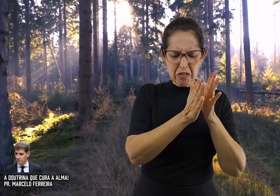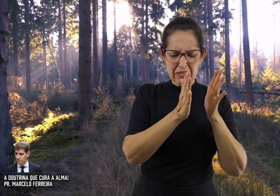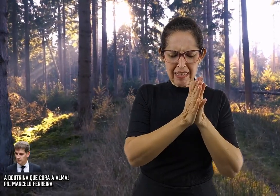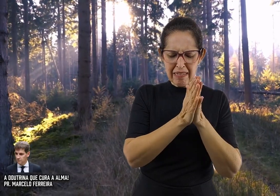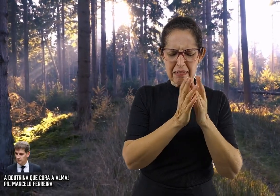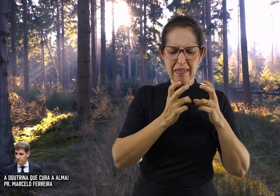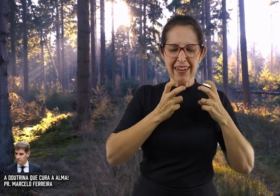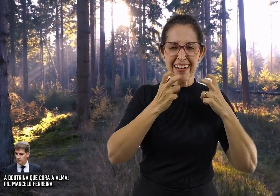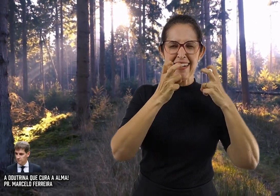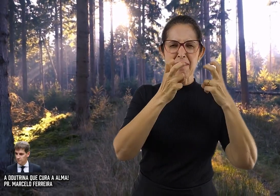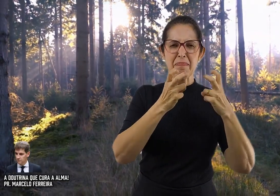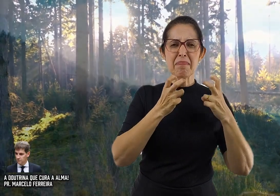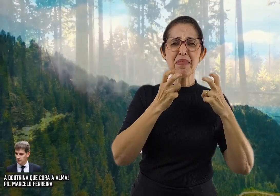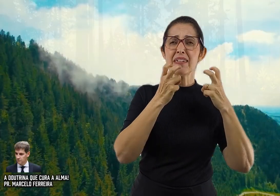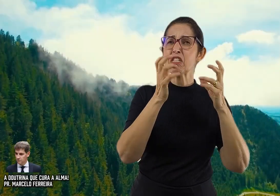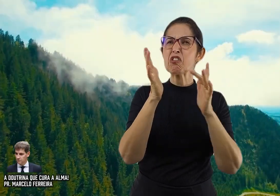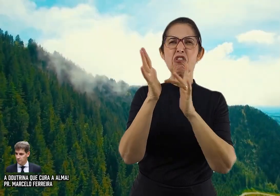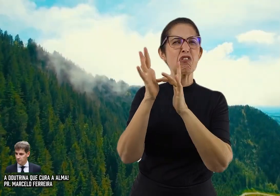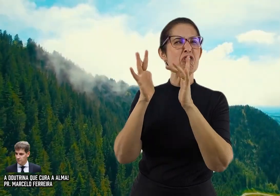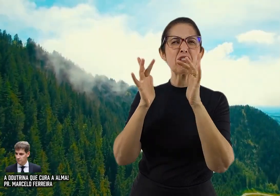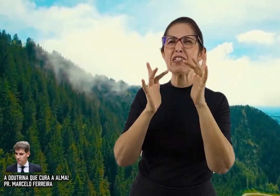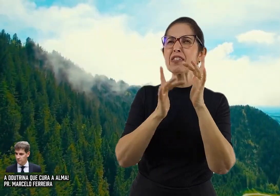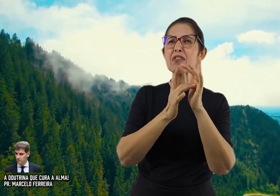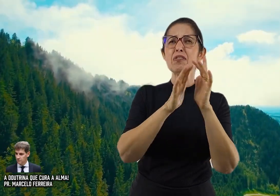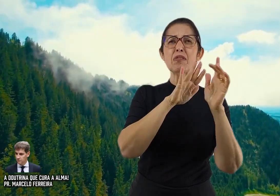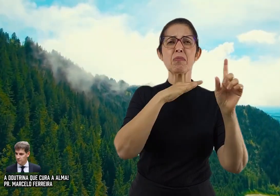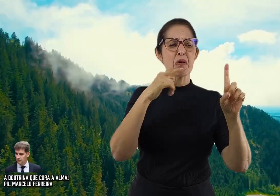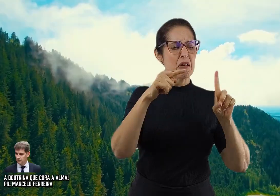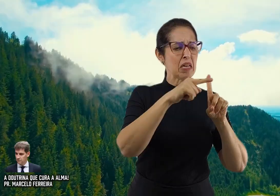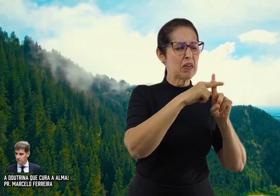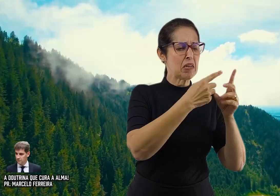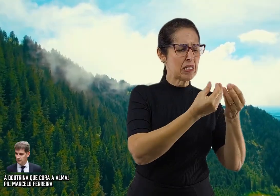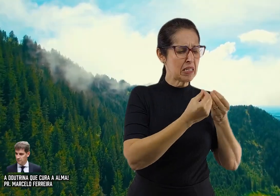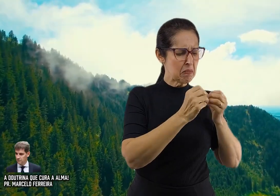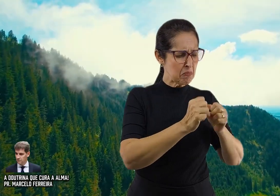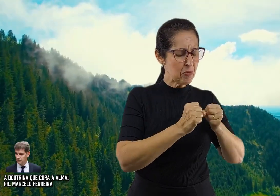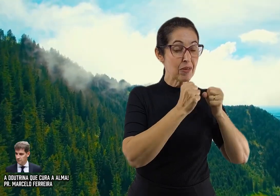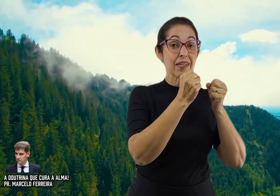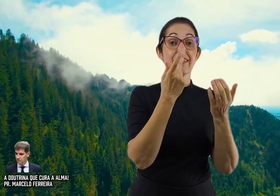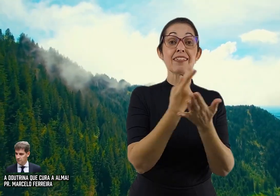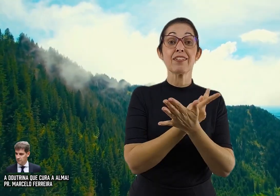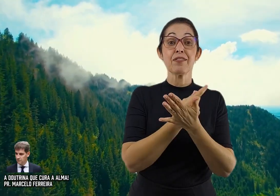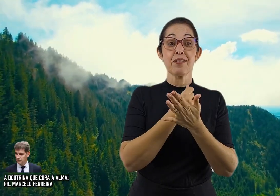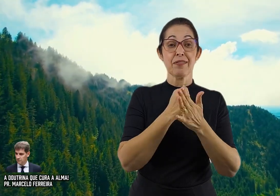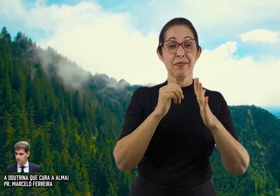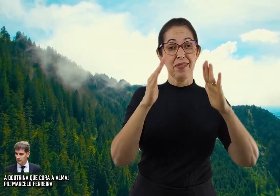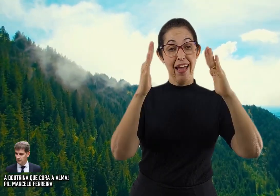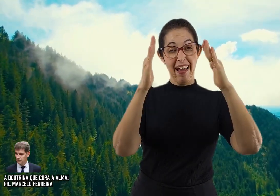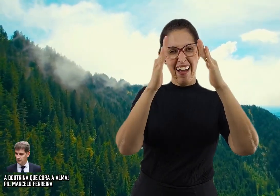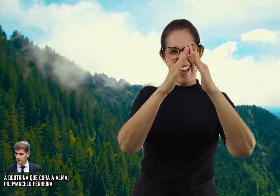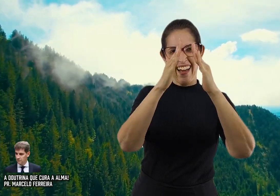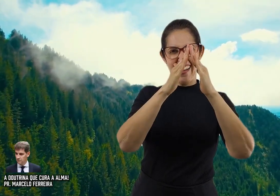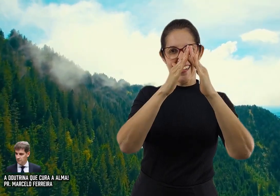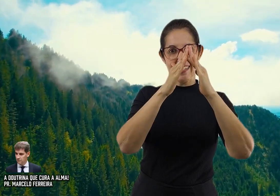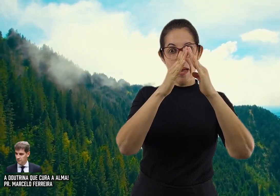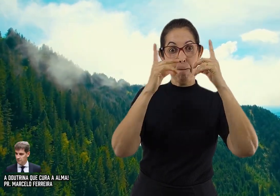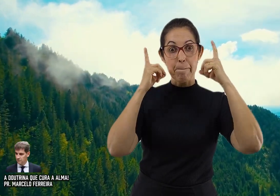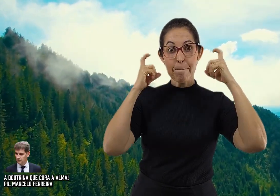Jesus. Ele morreu para nós sermos respondidos. Só viu barulho no telhado, Deus enviou uma chuva de granizo,